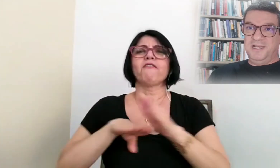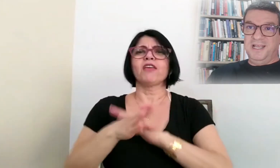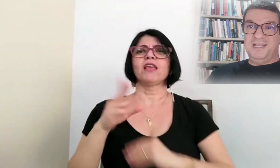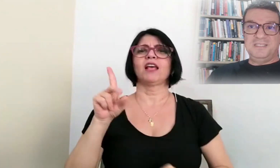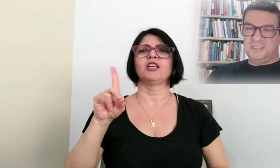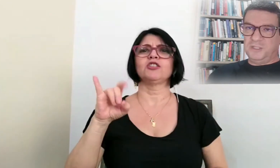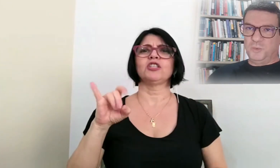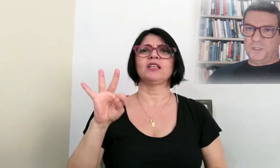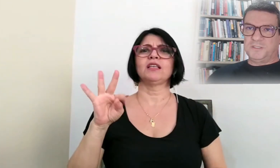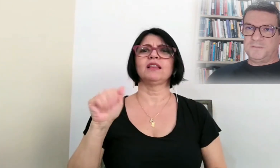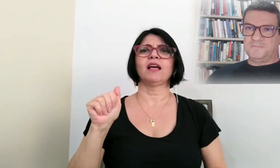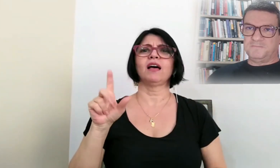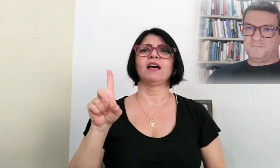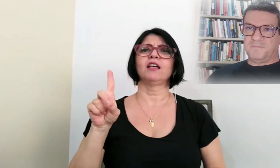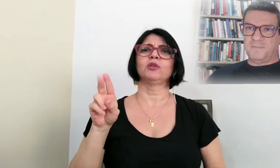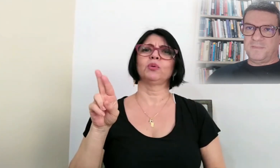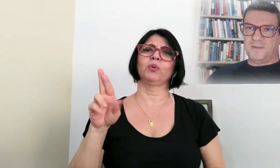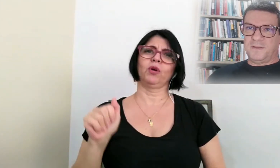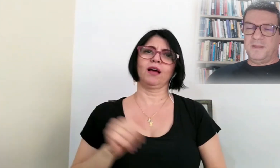existem, em ditaduras.